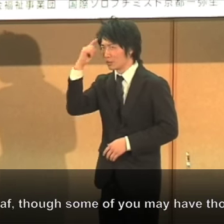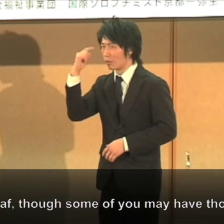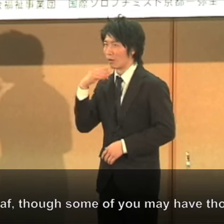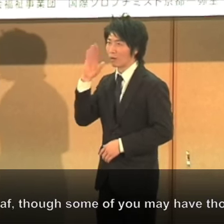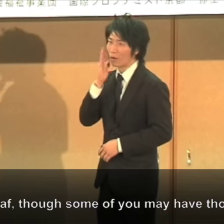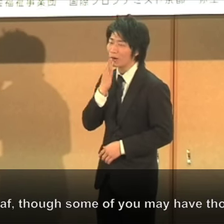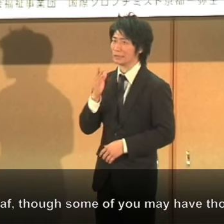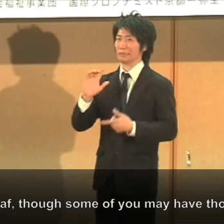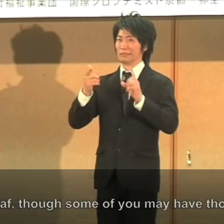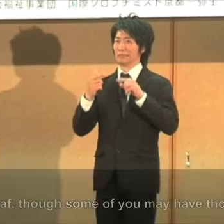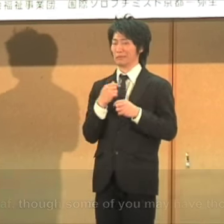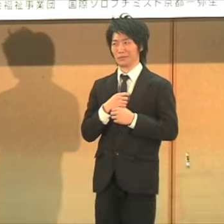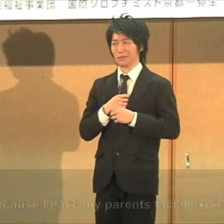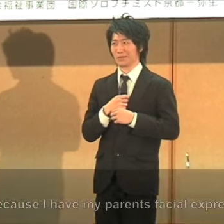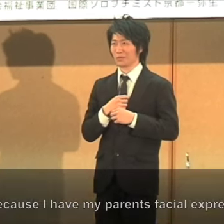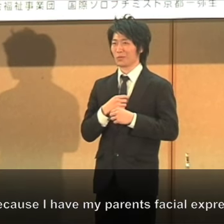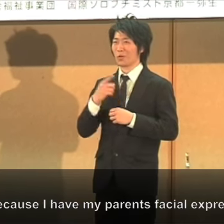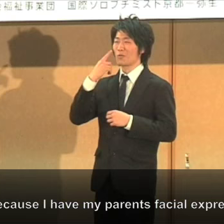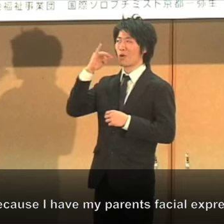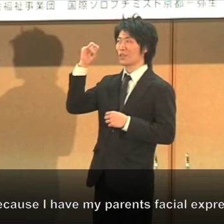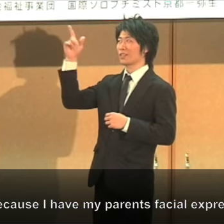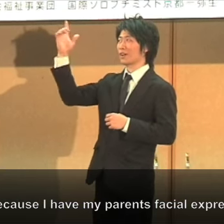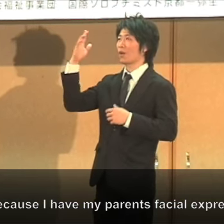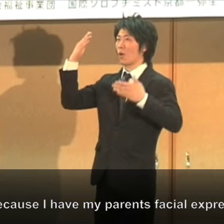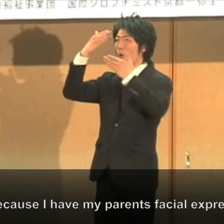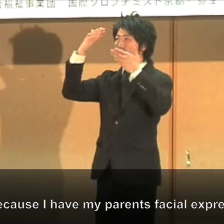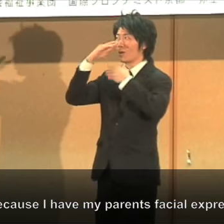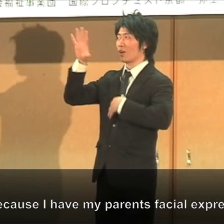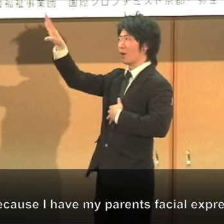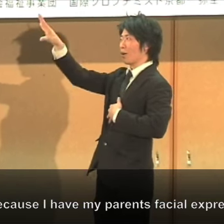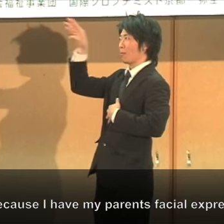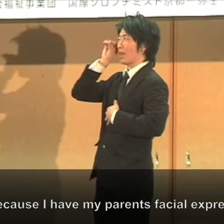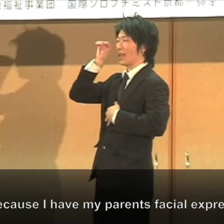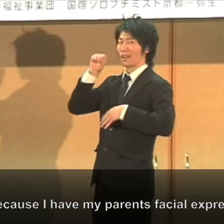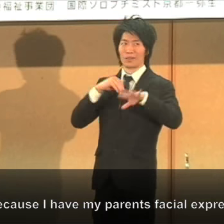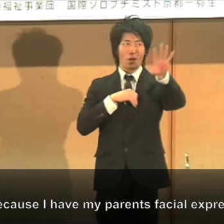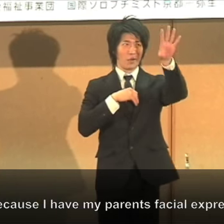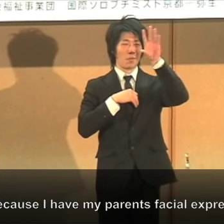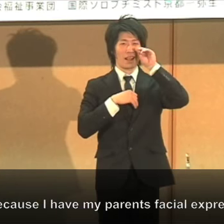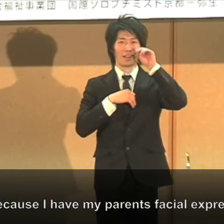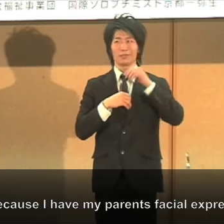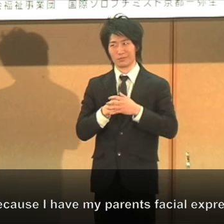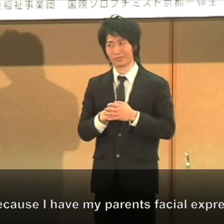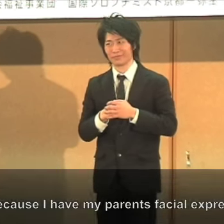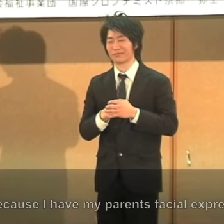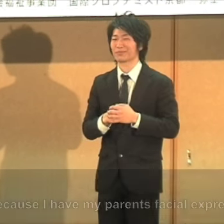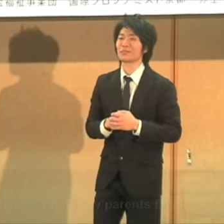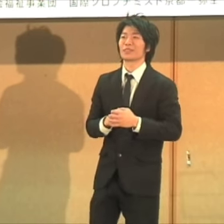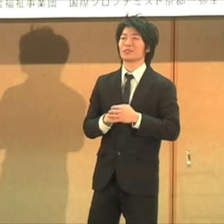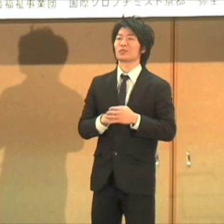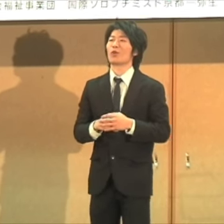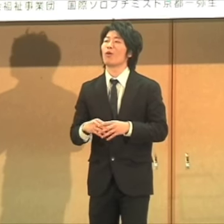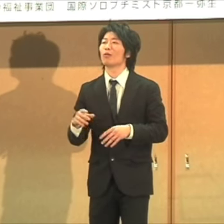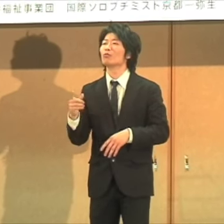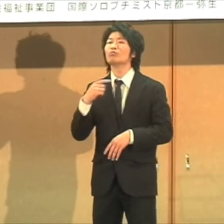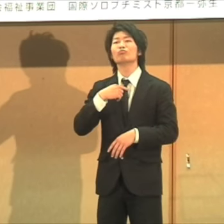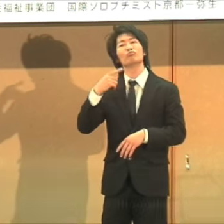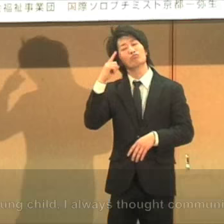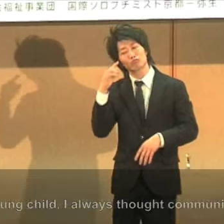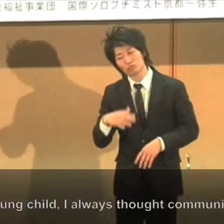皆さん私を弱と思うかもしれませんけど違います。両親の手話を見て真似て育ったので、ろう者のように